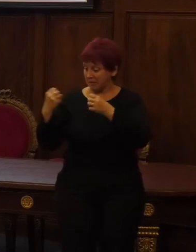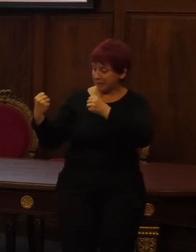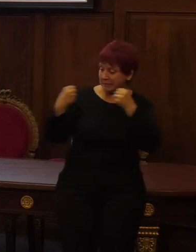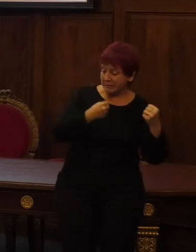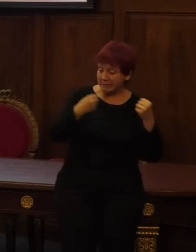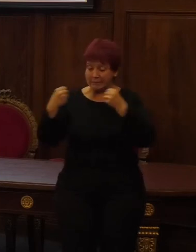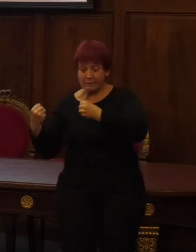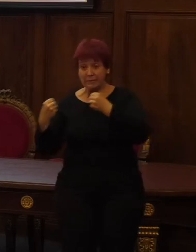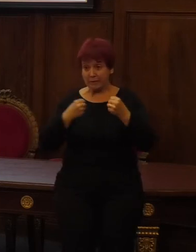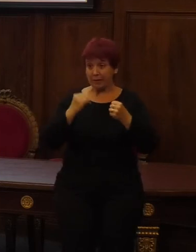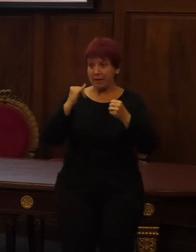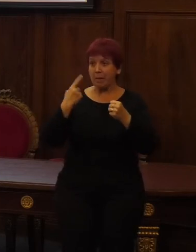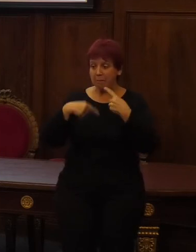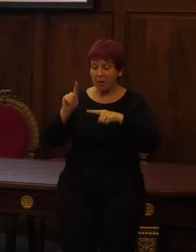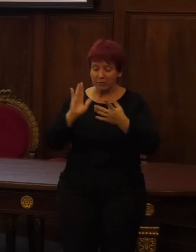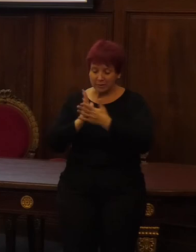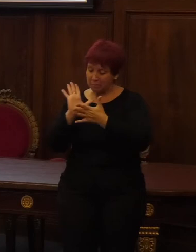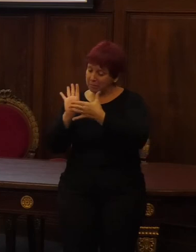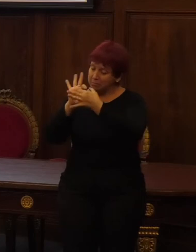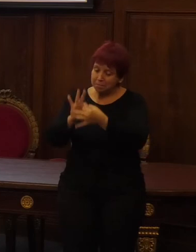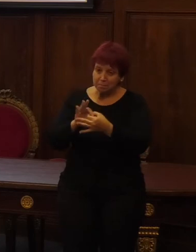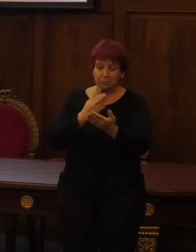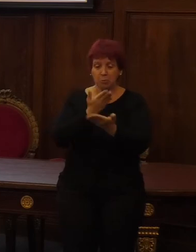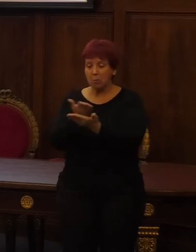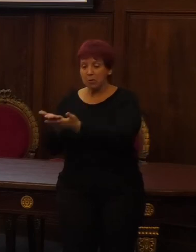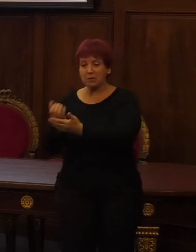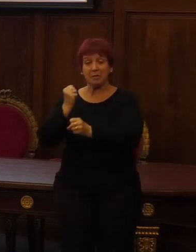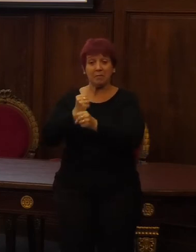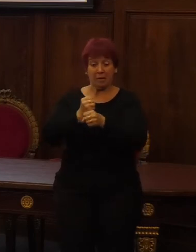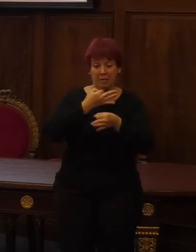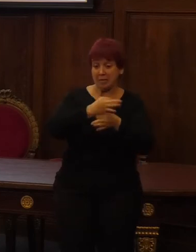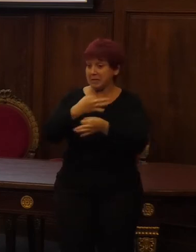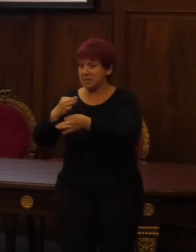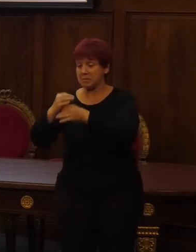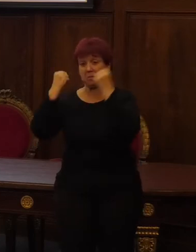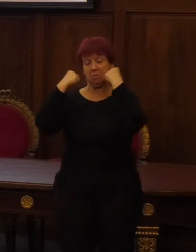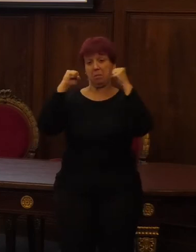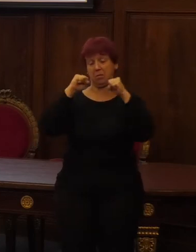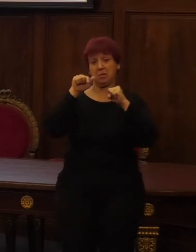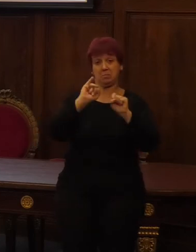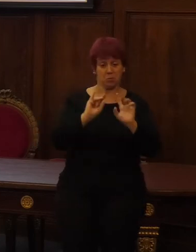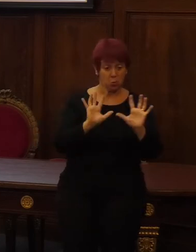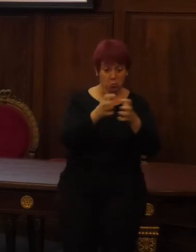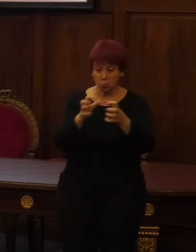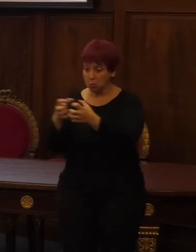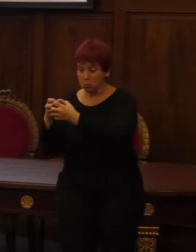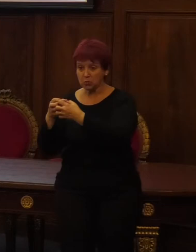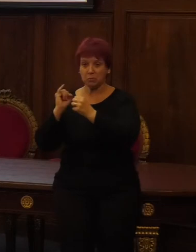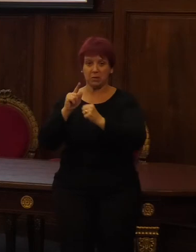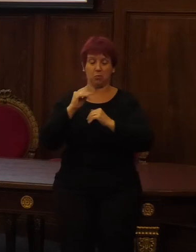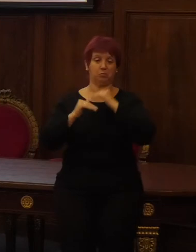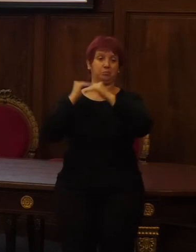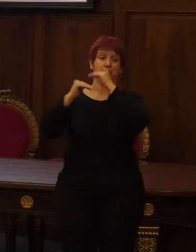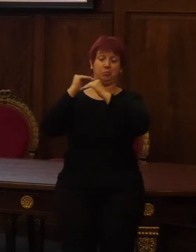y particularmente de la conexión con la enseñanza mediante propuestas de la estructura y práctica de los grupos que la